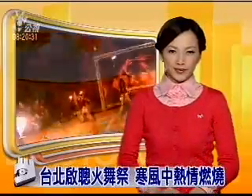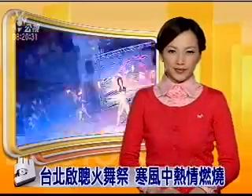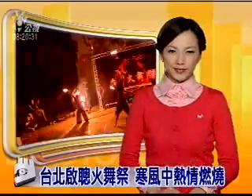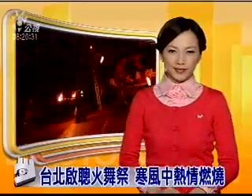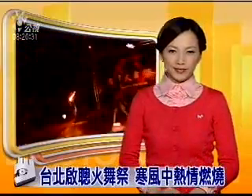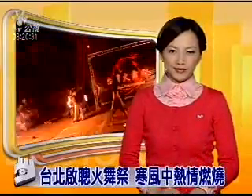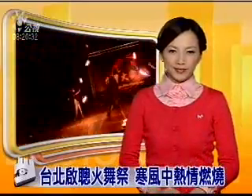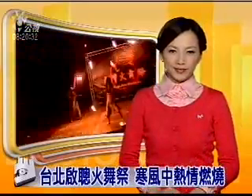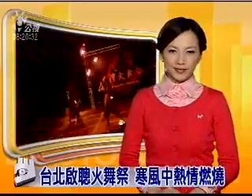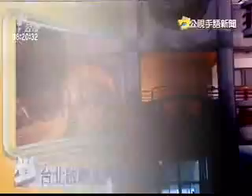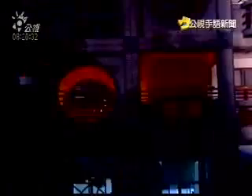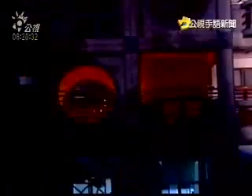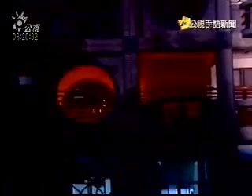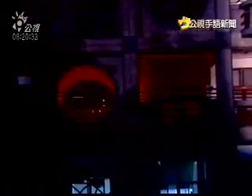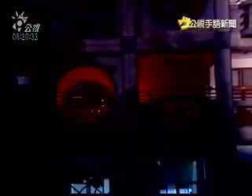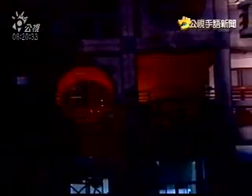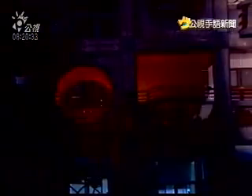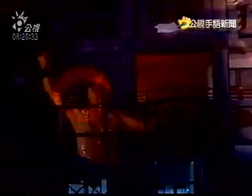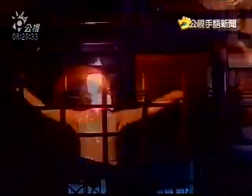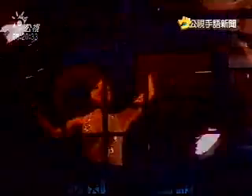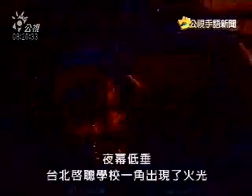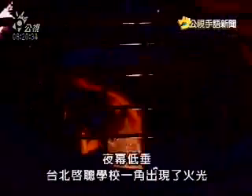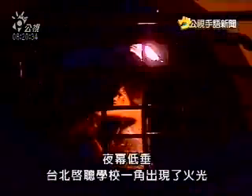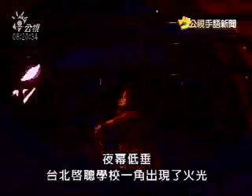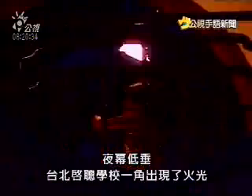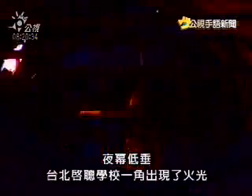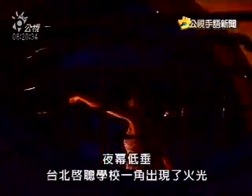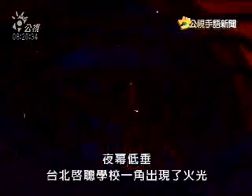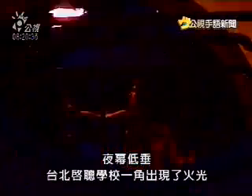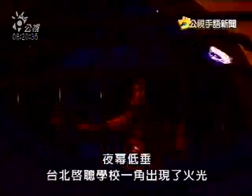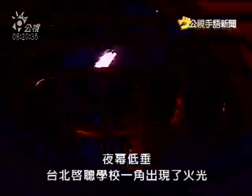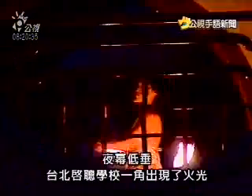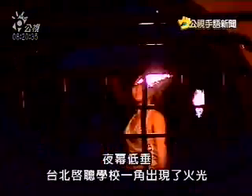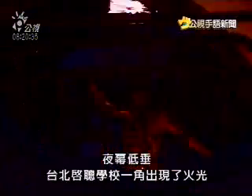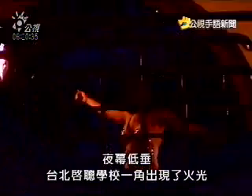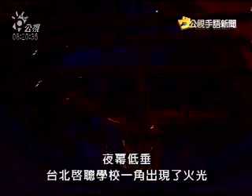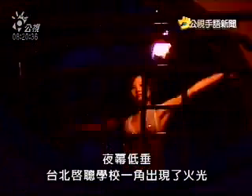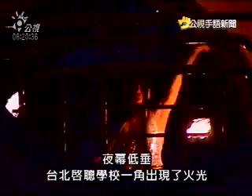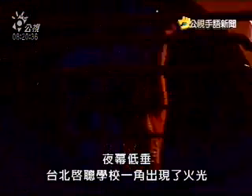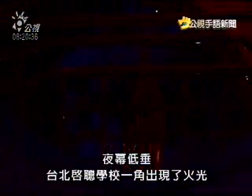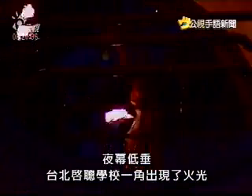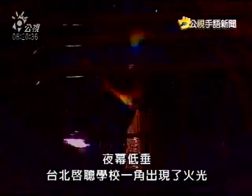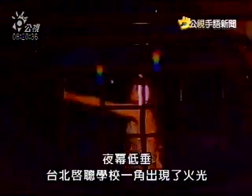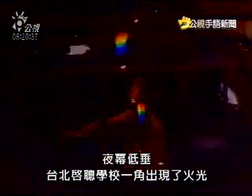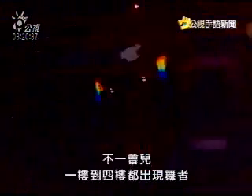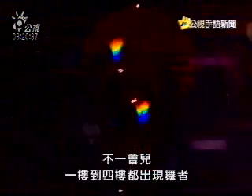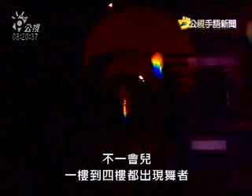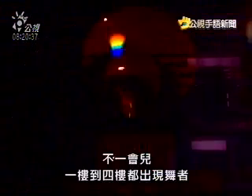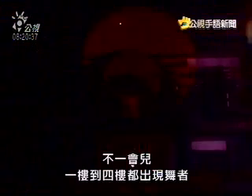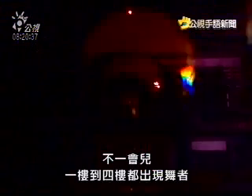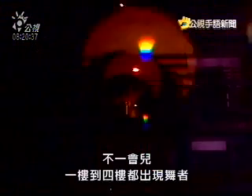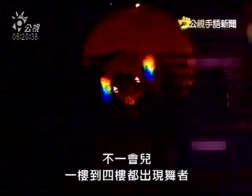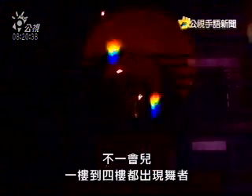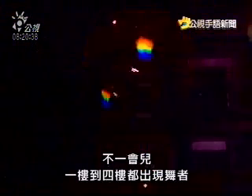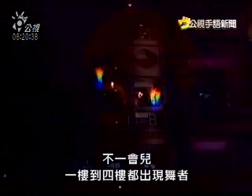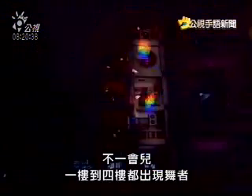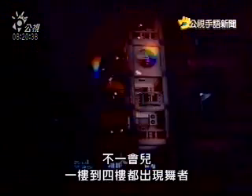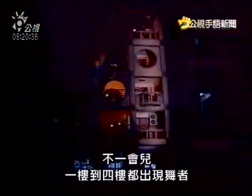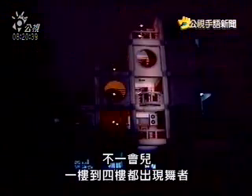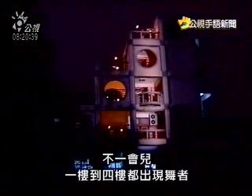看。夜幕低垂，台北启聪学校一角出现了火光。不一会儿，一楼到四楼都出现